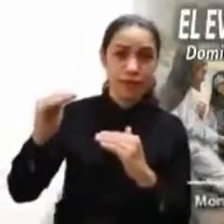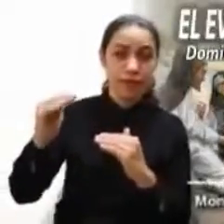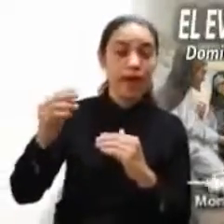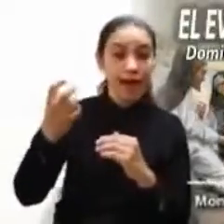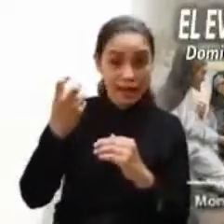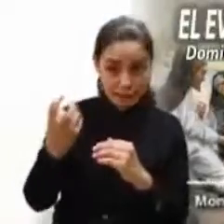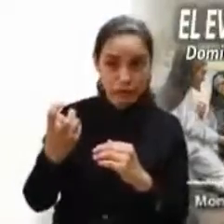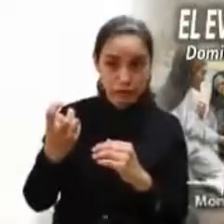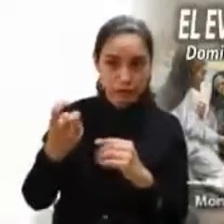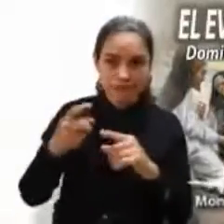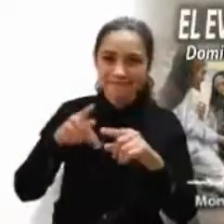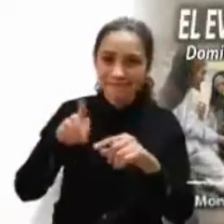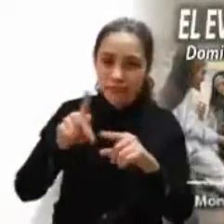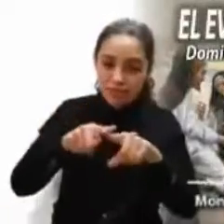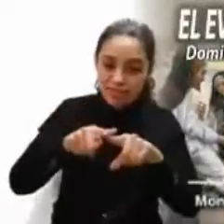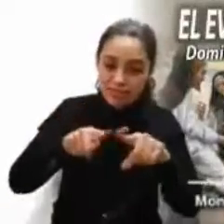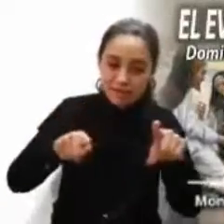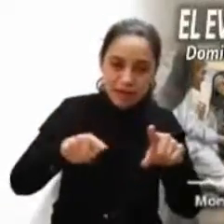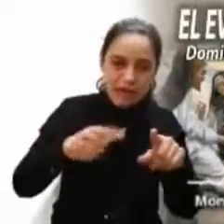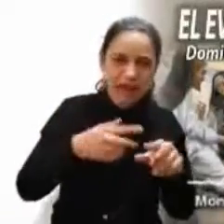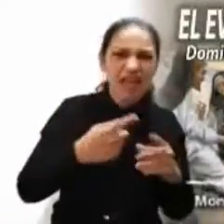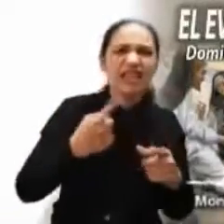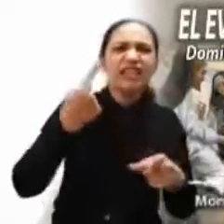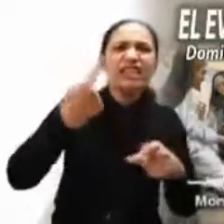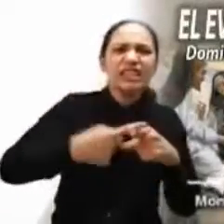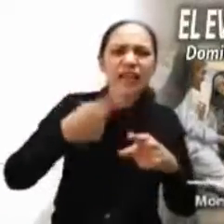es responder quién es Jesús para nosotros.